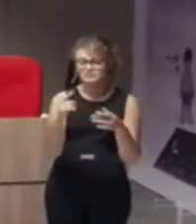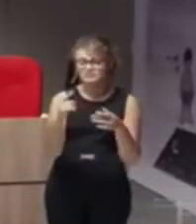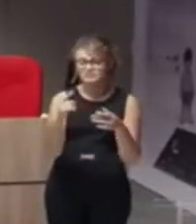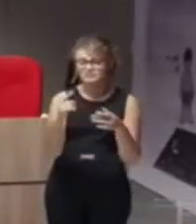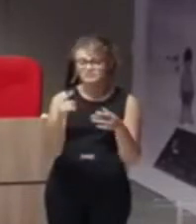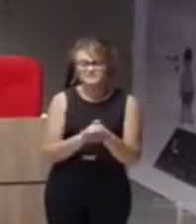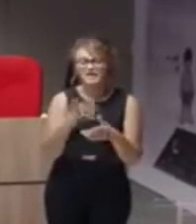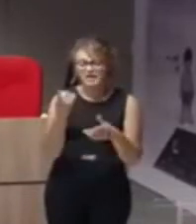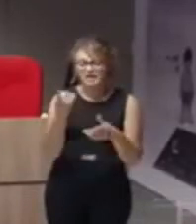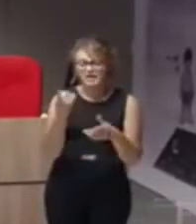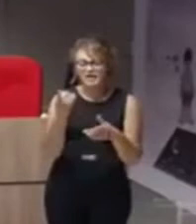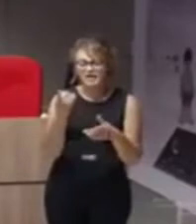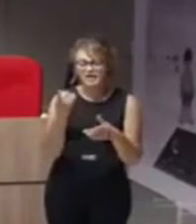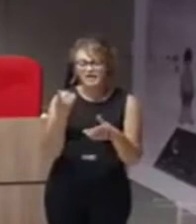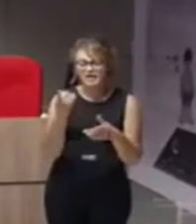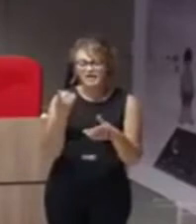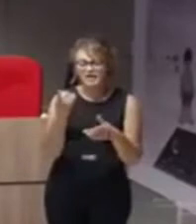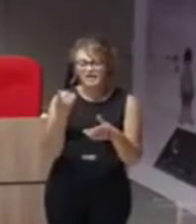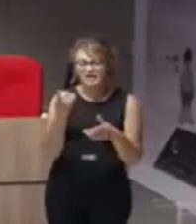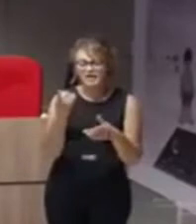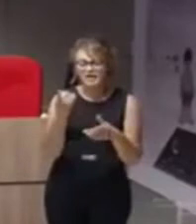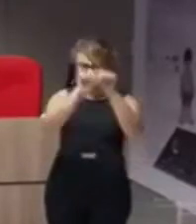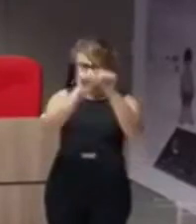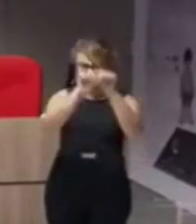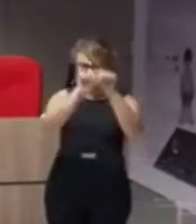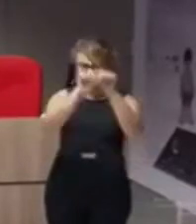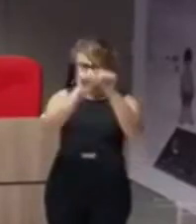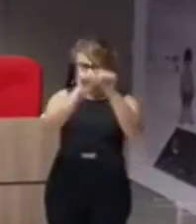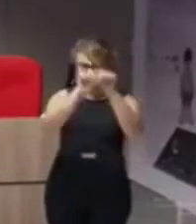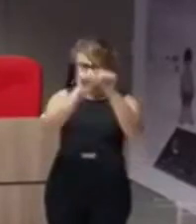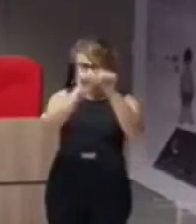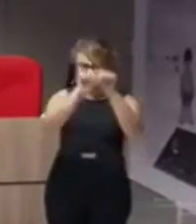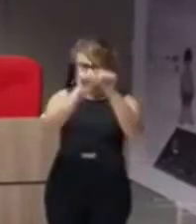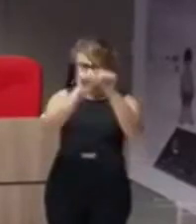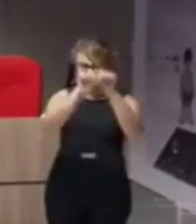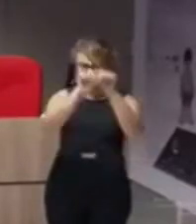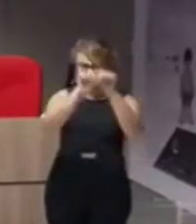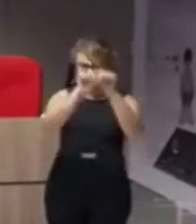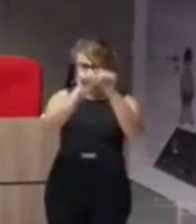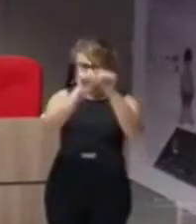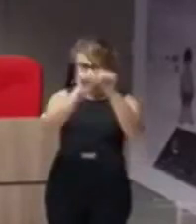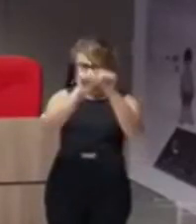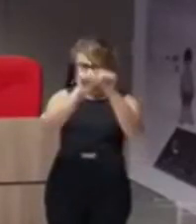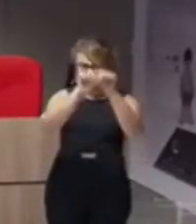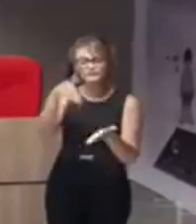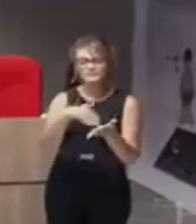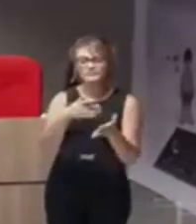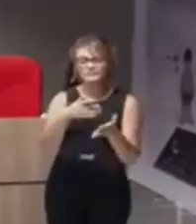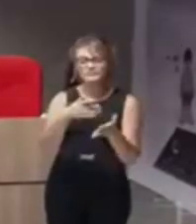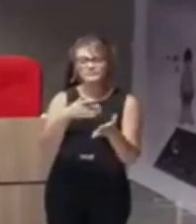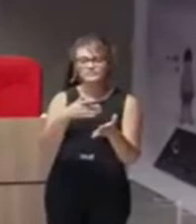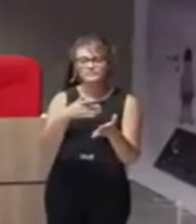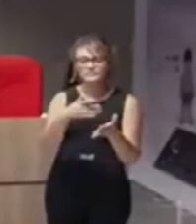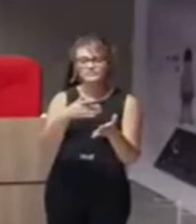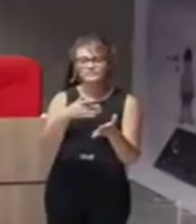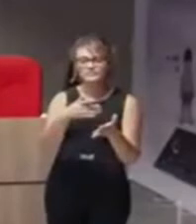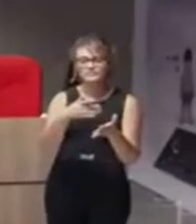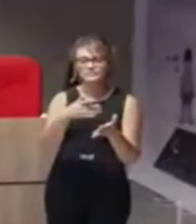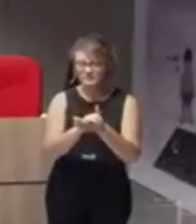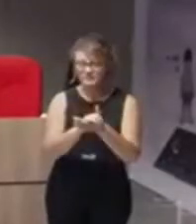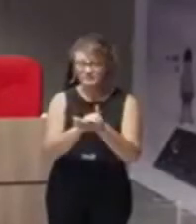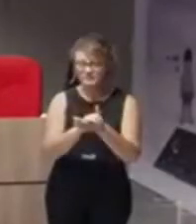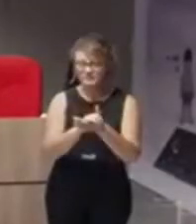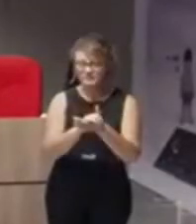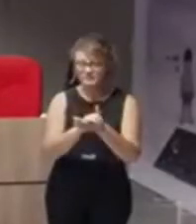um dos deveres do Conselho, do Sistema Conselho de Psicologia. E por último, para encerrar essa breve saudação, é